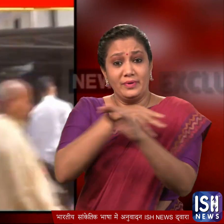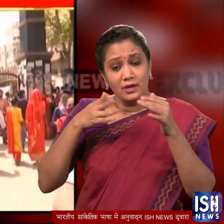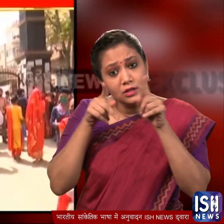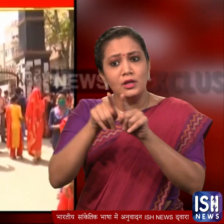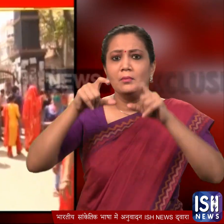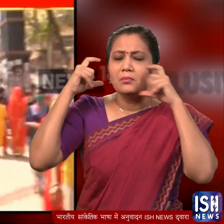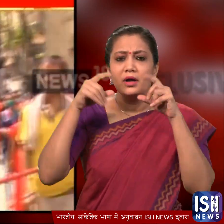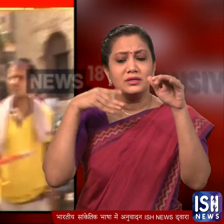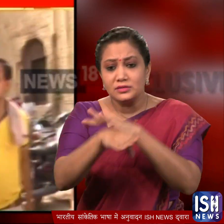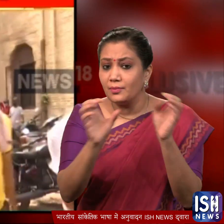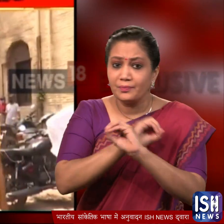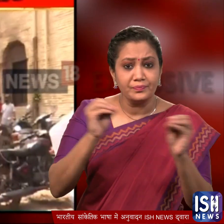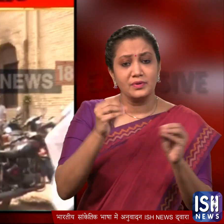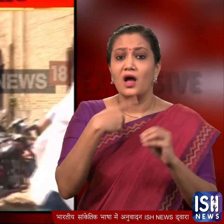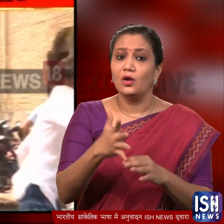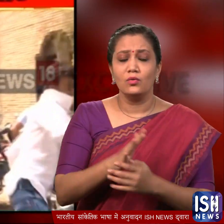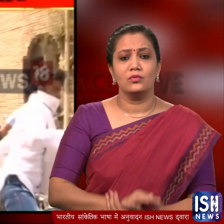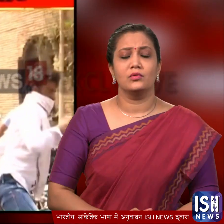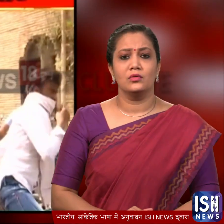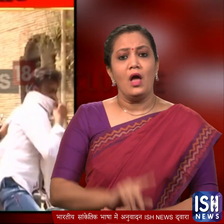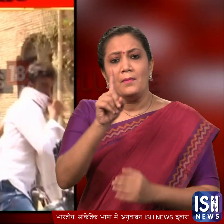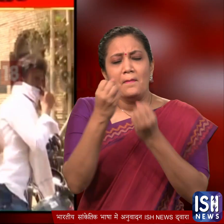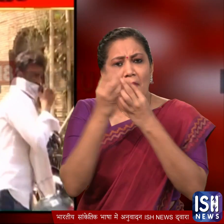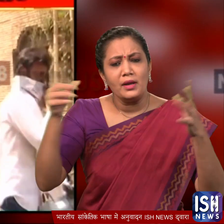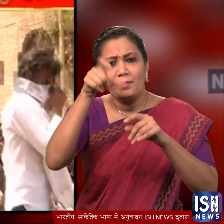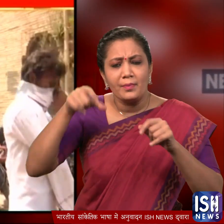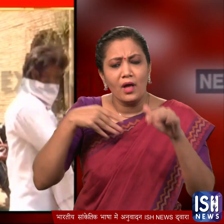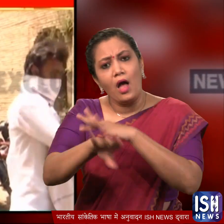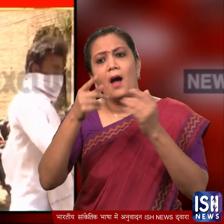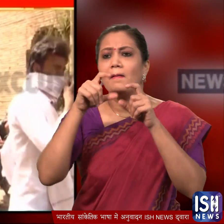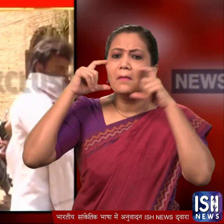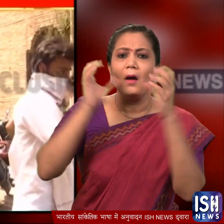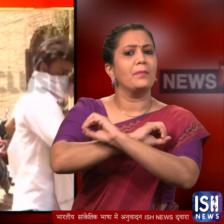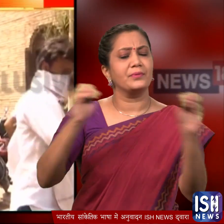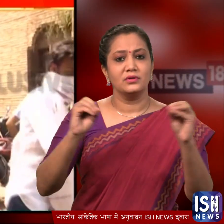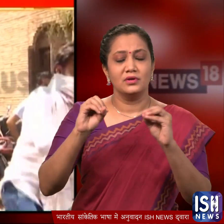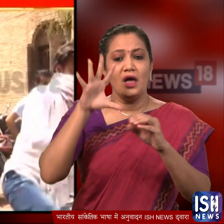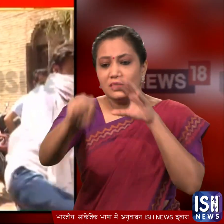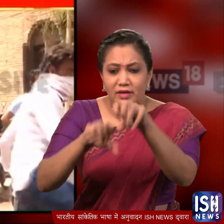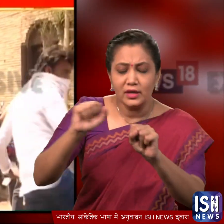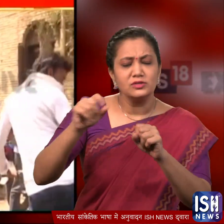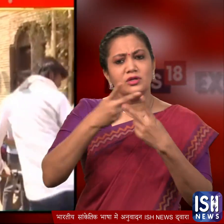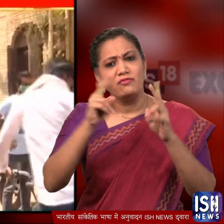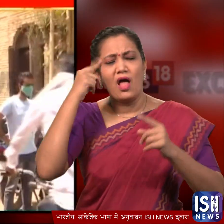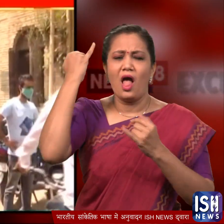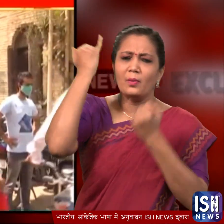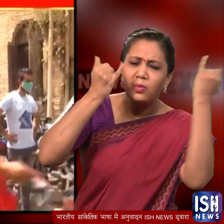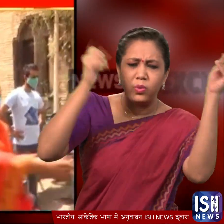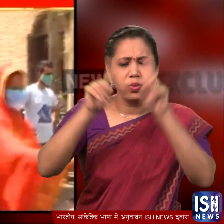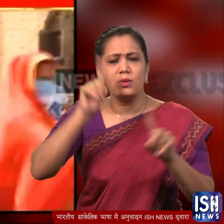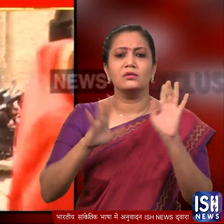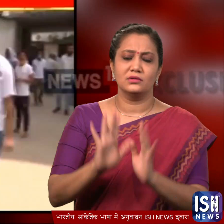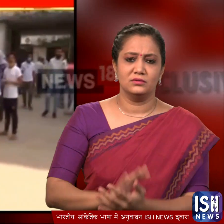आई, जहां बिना मास्क अंदर घुसने की इजाजत नहीं थी, लेकिन कई लोग बिना मास्क के ही घूमते दिखाई दिए। पकड़े जाने पर एक से बढ़कर एक बहाने भी